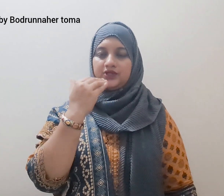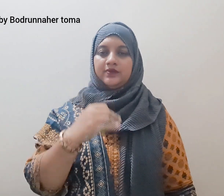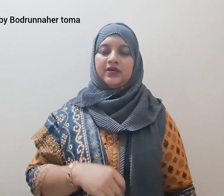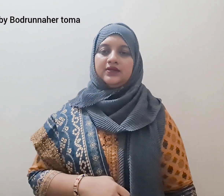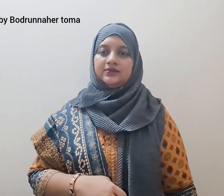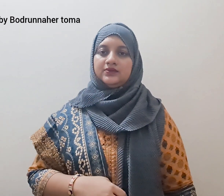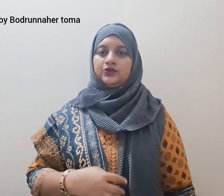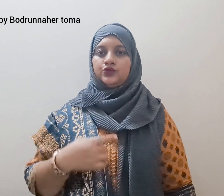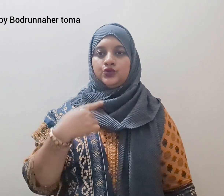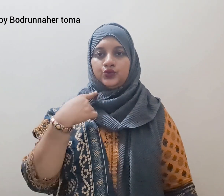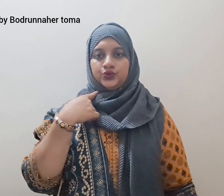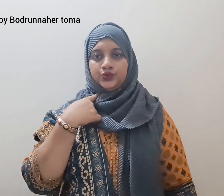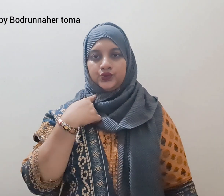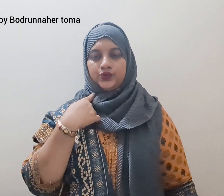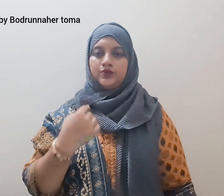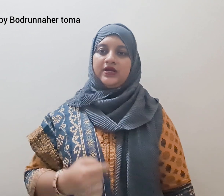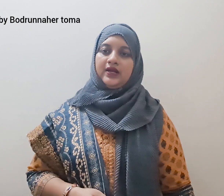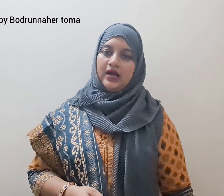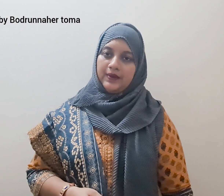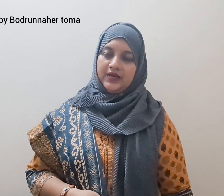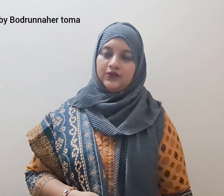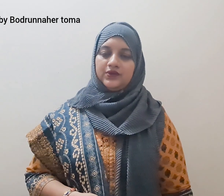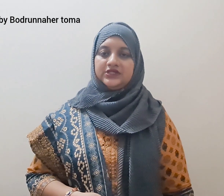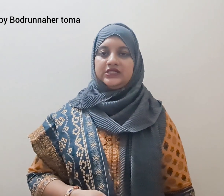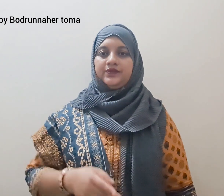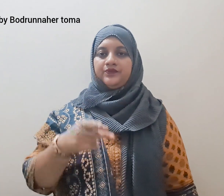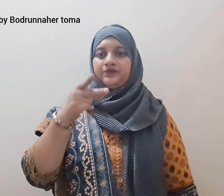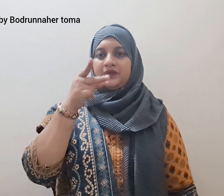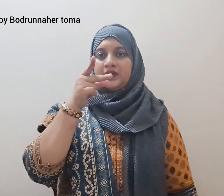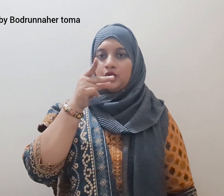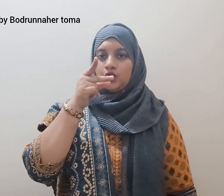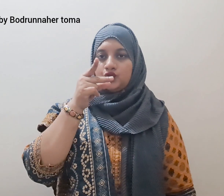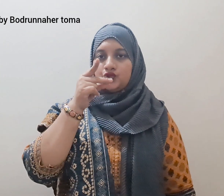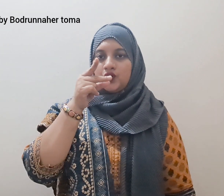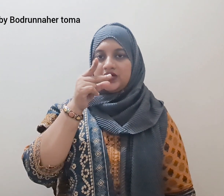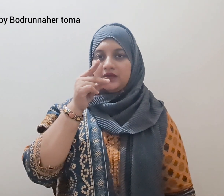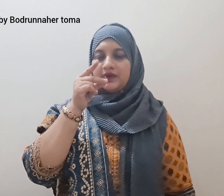বৃহস্পতিবার, শুক্রবার। আবার করছি শনিবার,